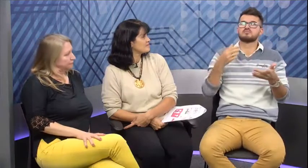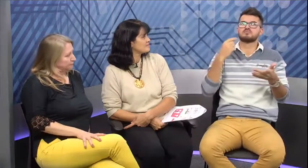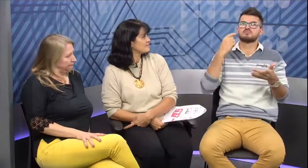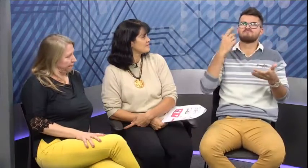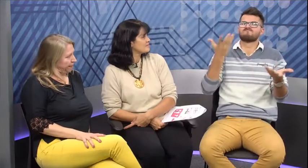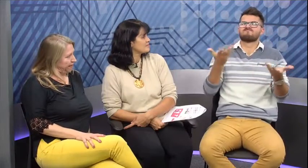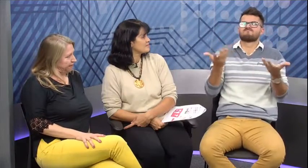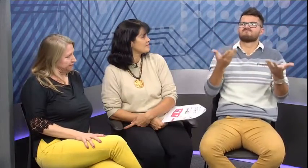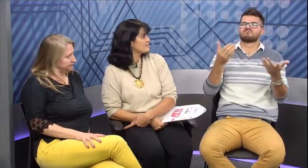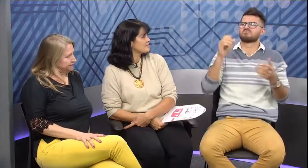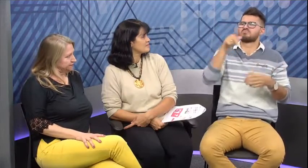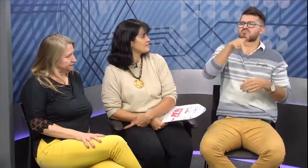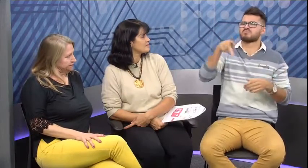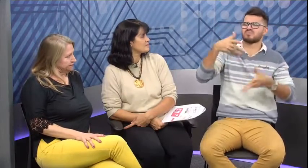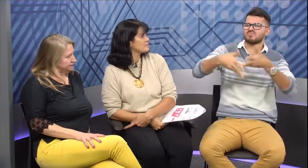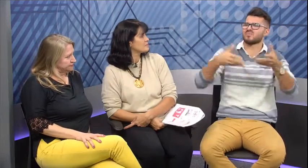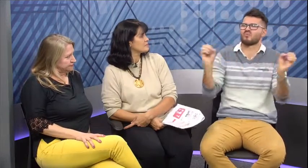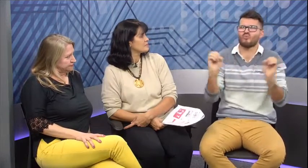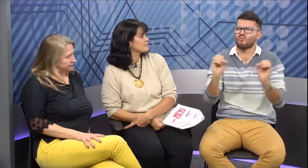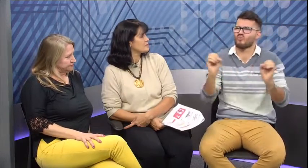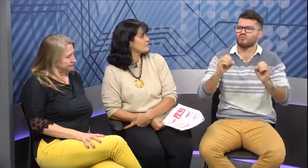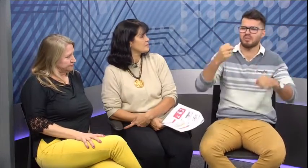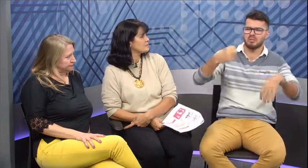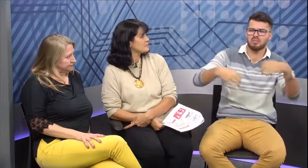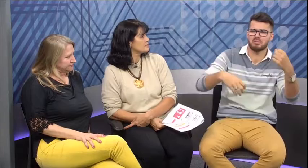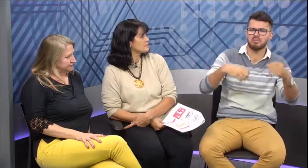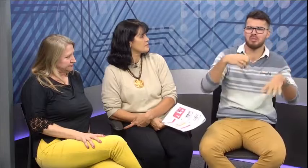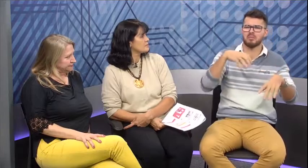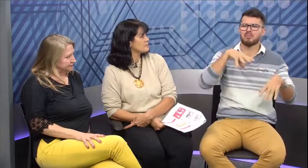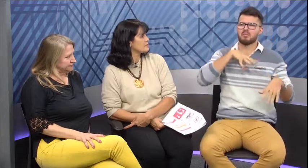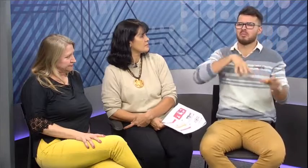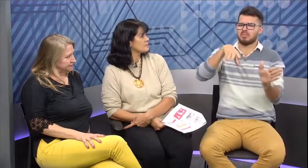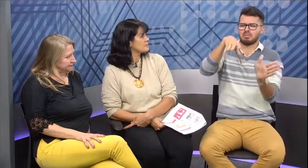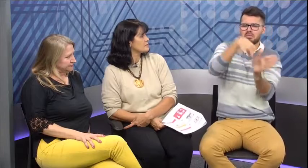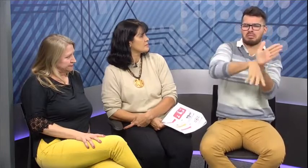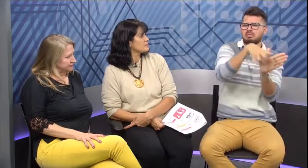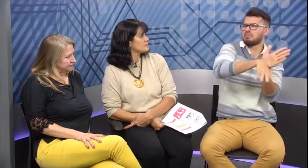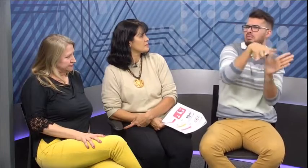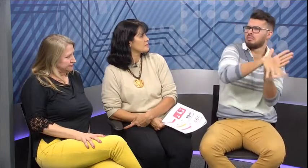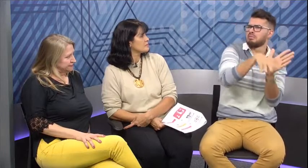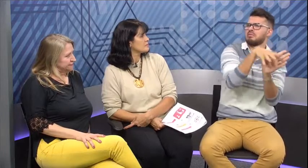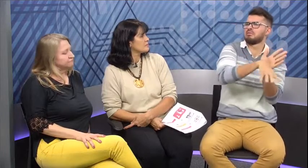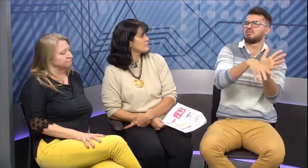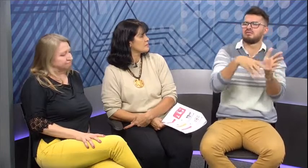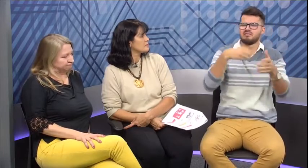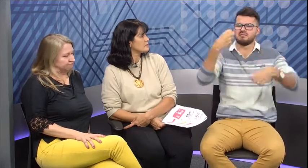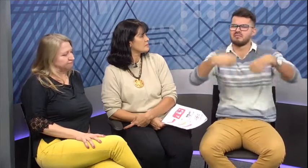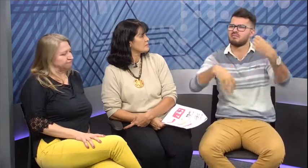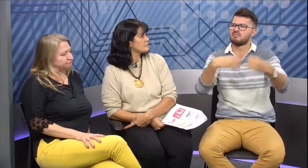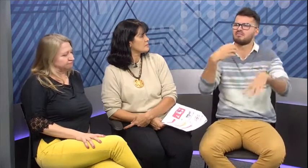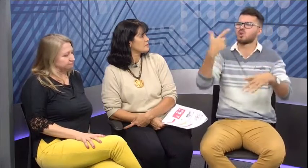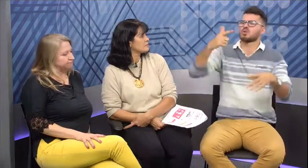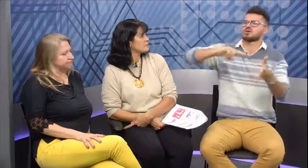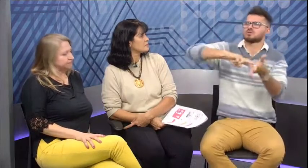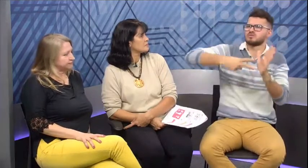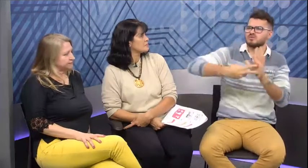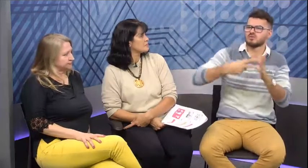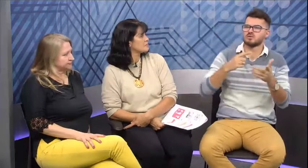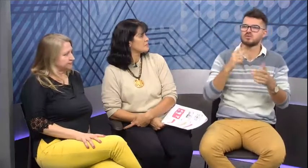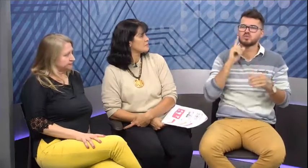consegue adquirir a informação. Né? Então, se o professor não sabe a Libras, ou utiliza o português sinalizado, né?